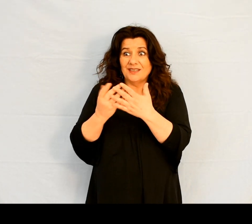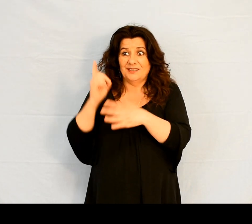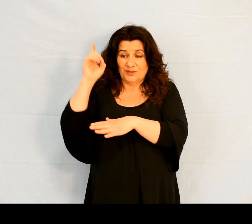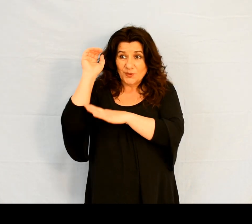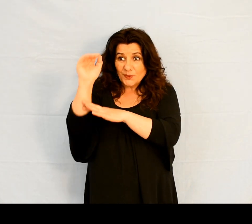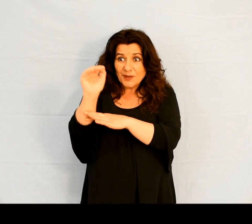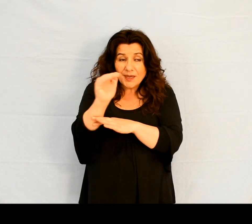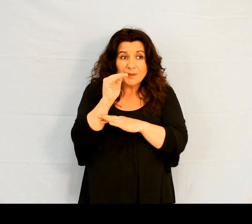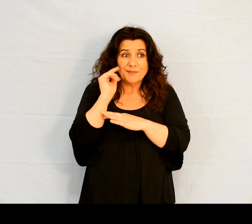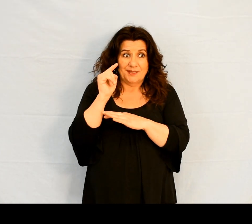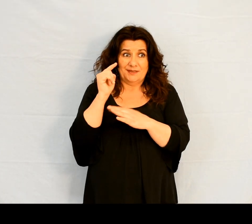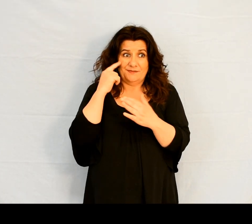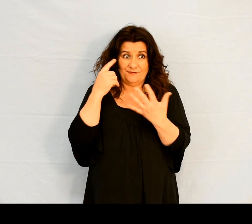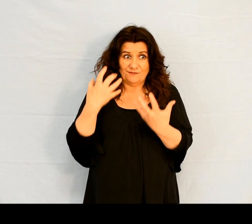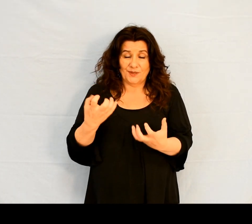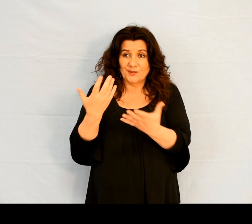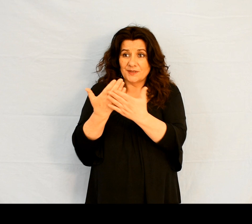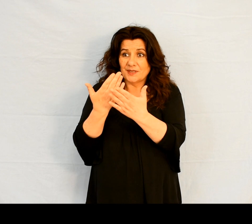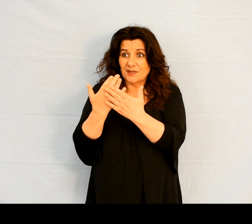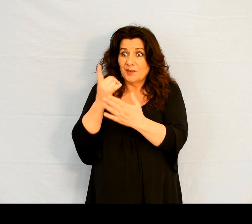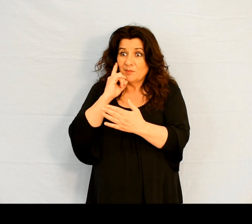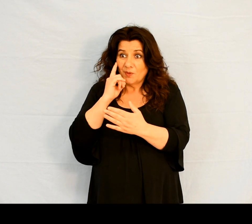Car c'est pour vous que le Christ lui aussi a souffert.